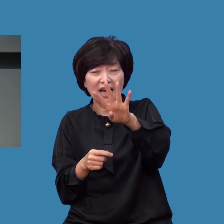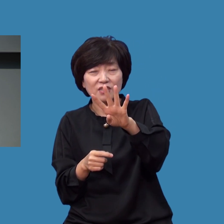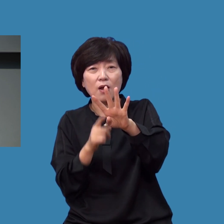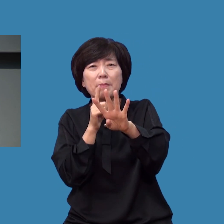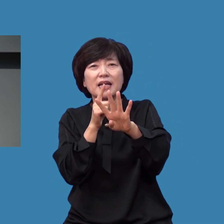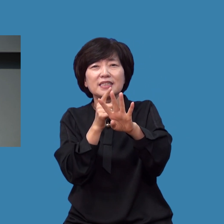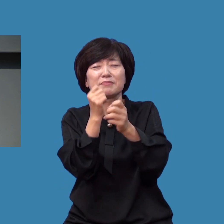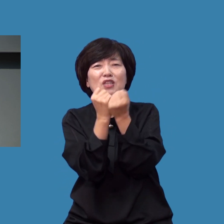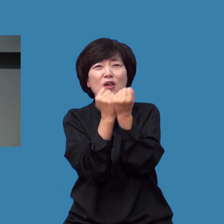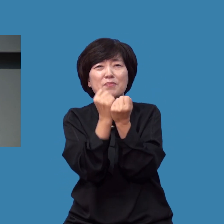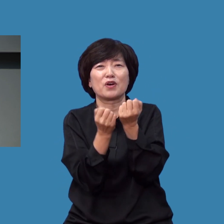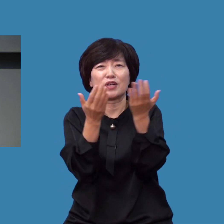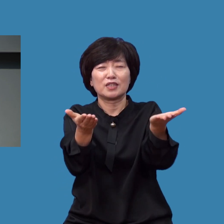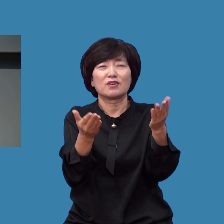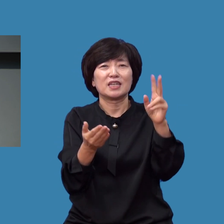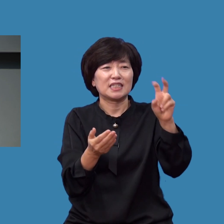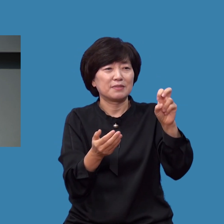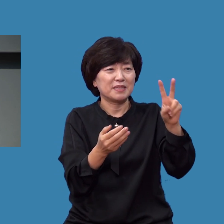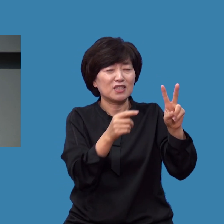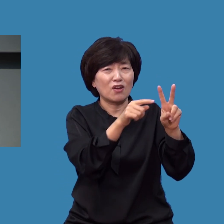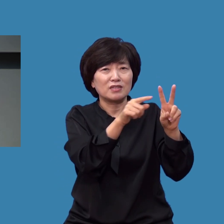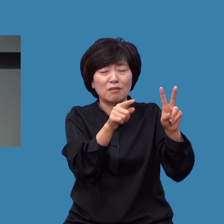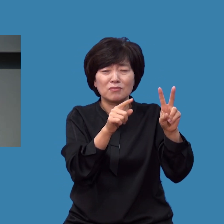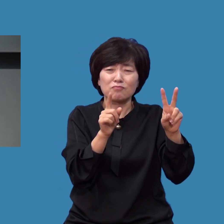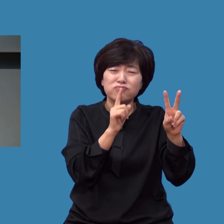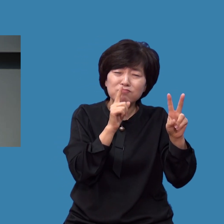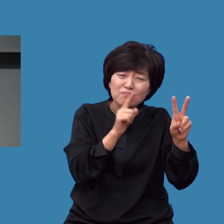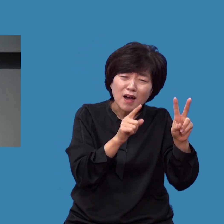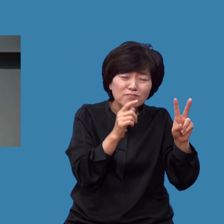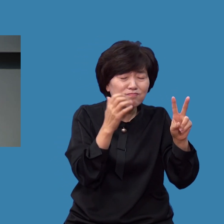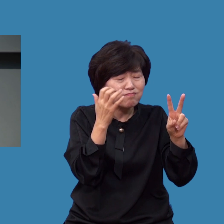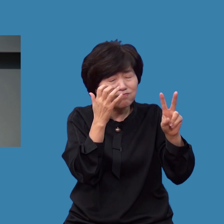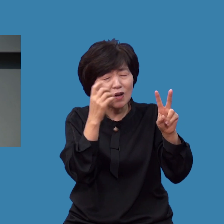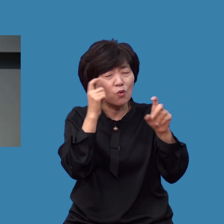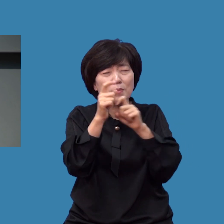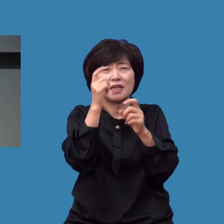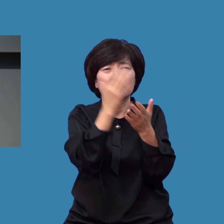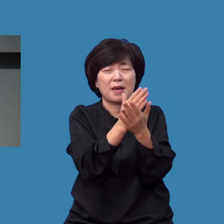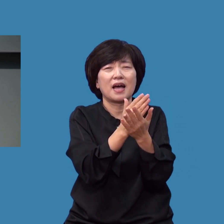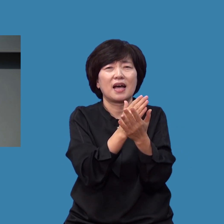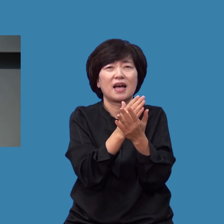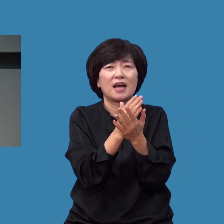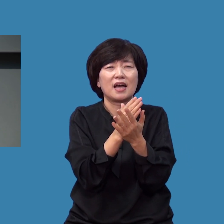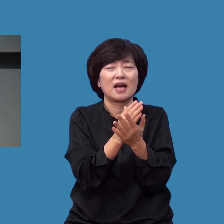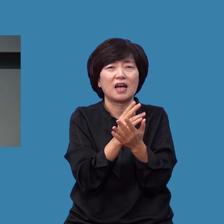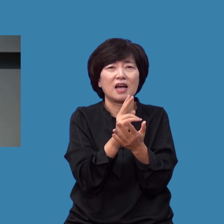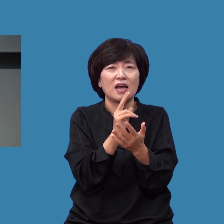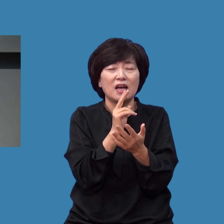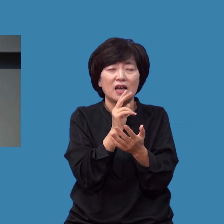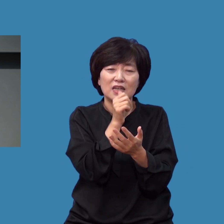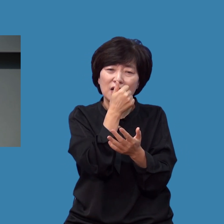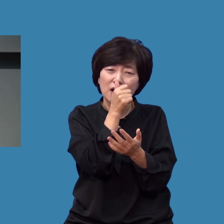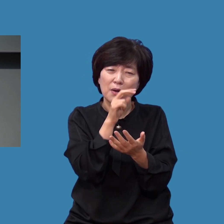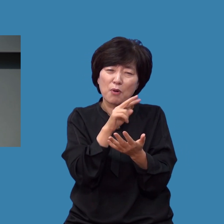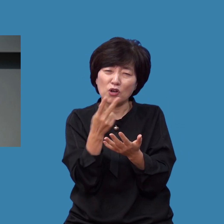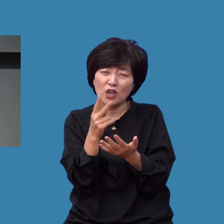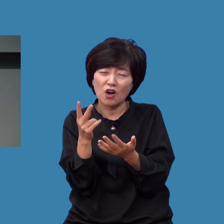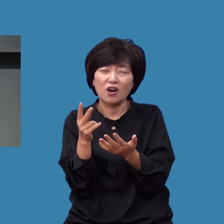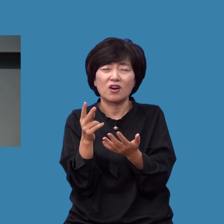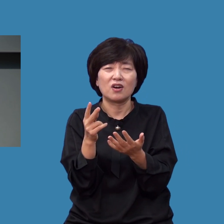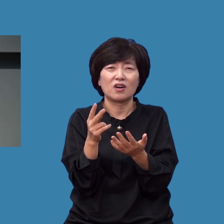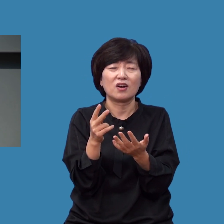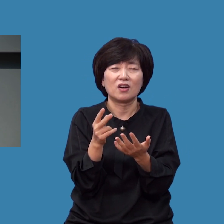하잖아요. 그러니까 22절 때문에 막 이게 무슨 의미야 그러고 너무 고민하지 마십시오. 그것은 그냥 번역상의